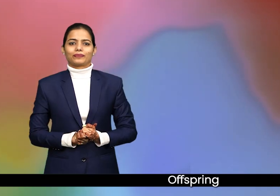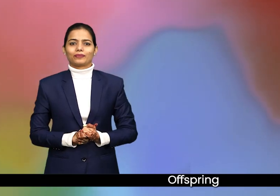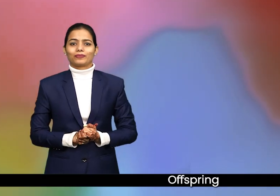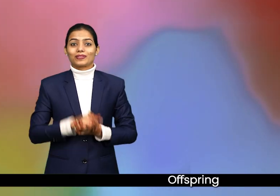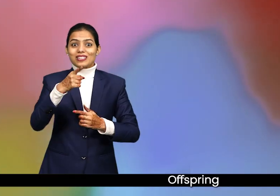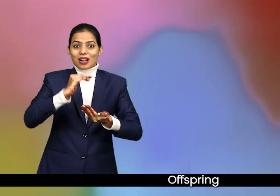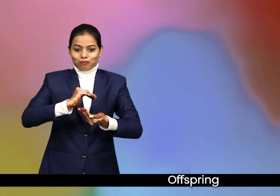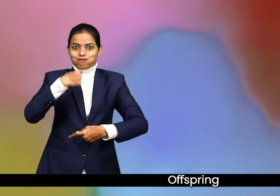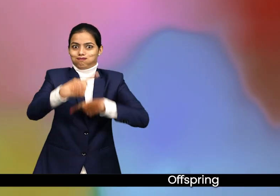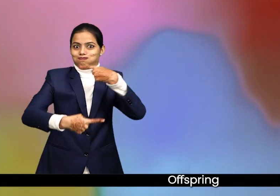சந்ததி,